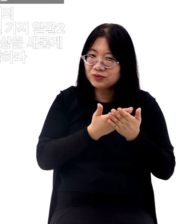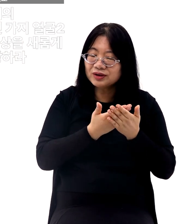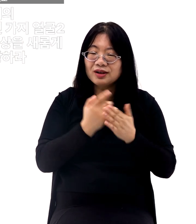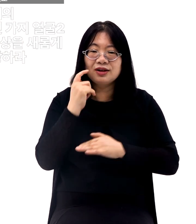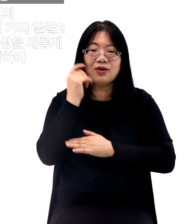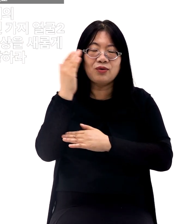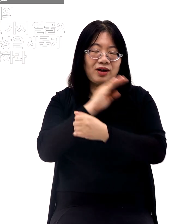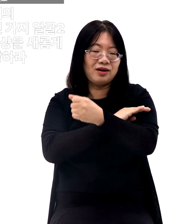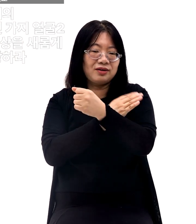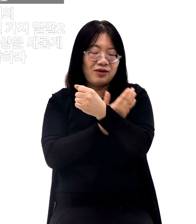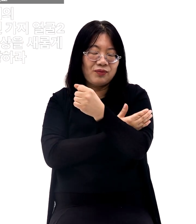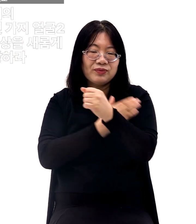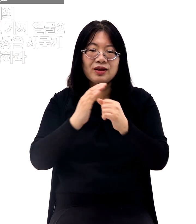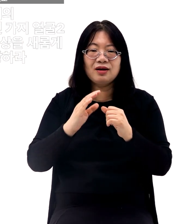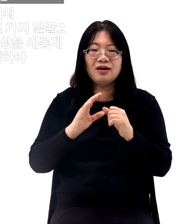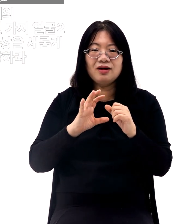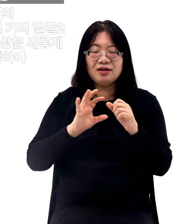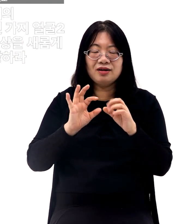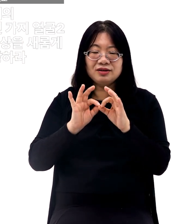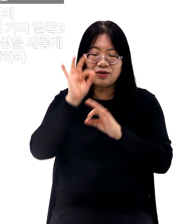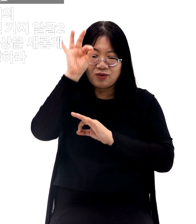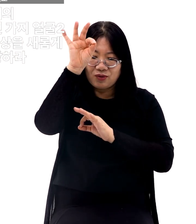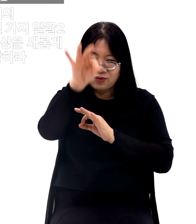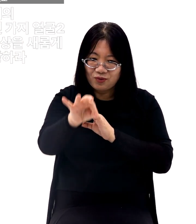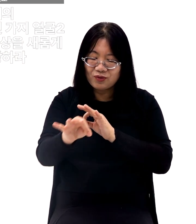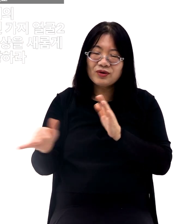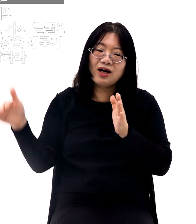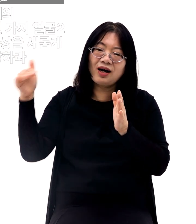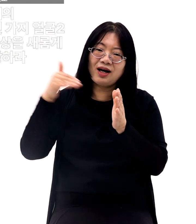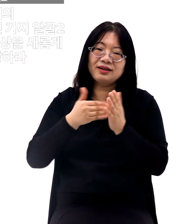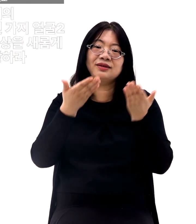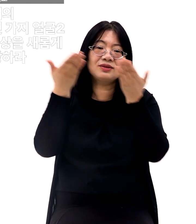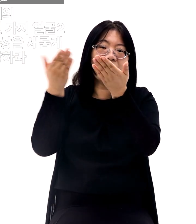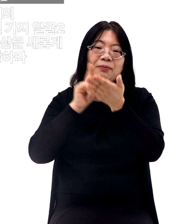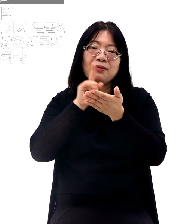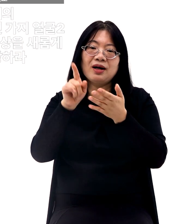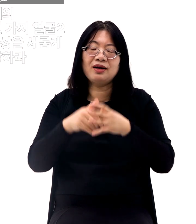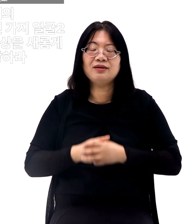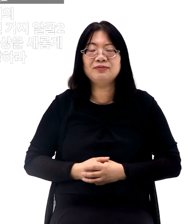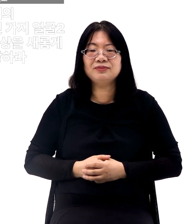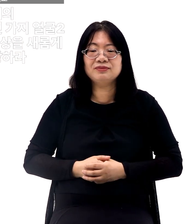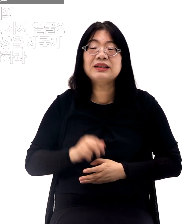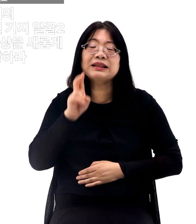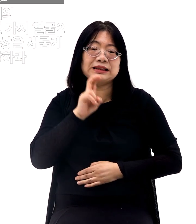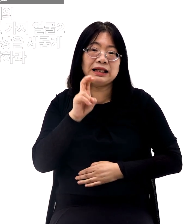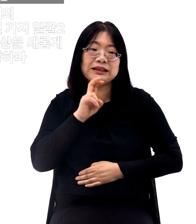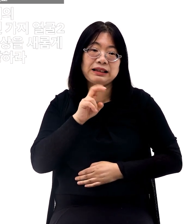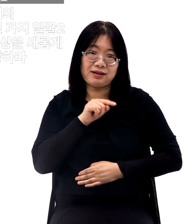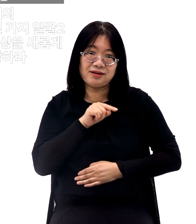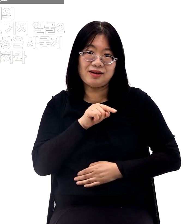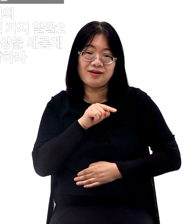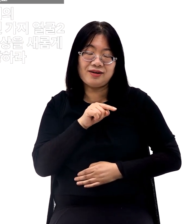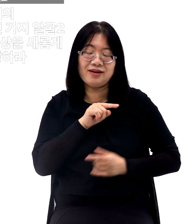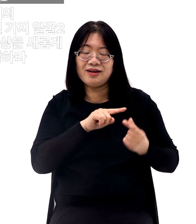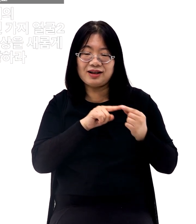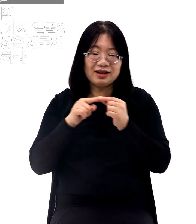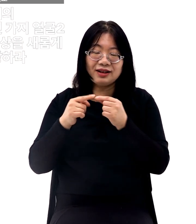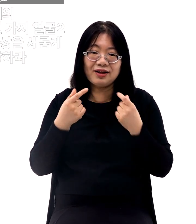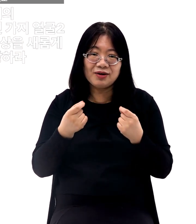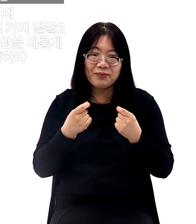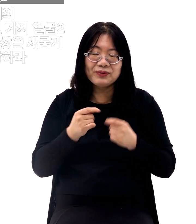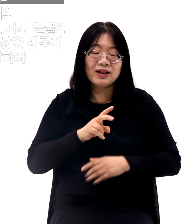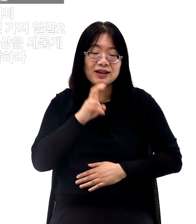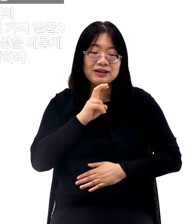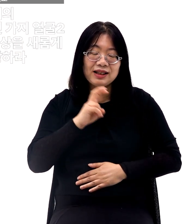영광과 권능을 세세토록 돌릴지어다. 이게 찬양이거든요. 이 찬양이 하나님의